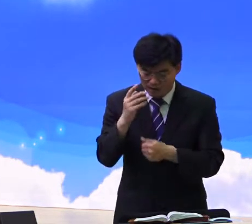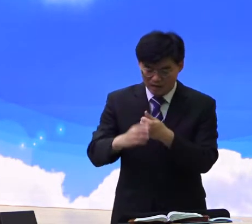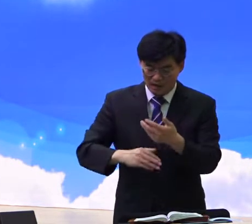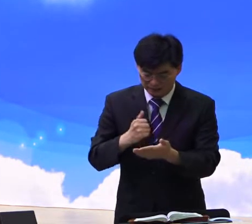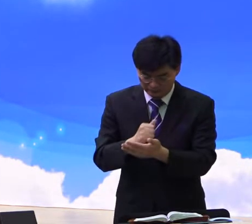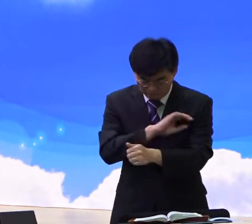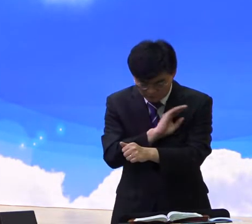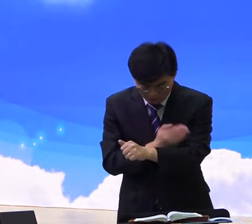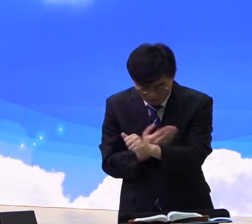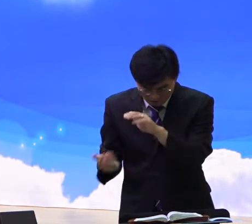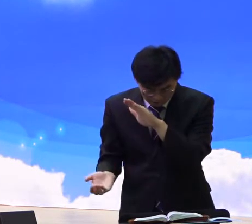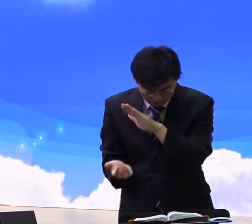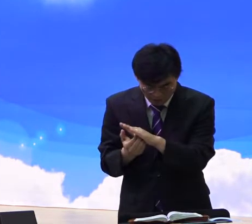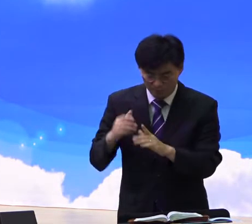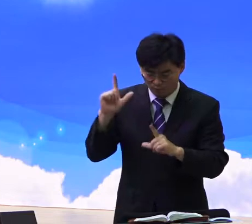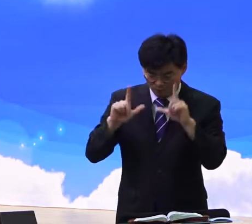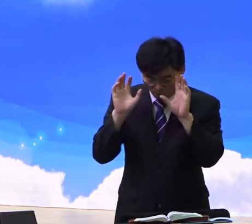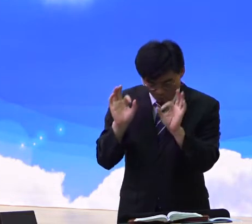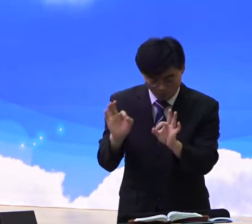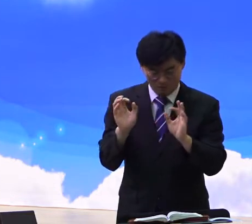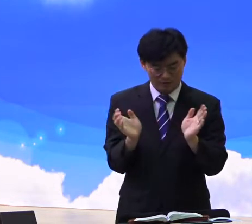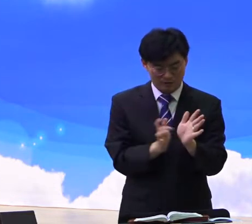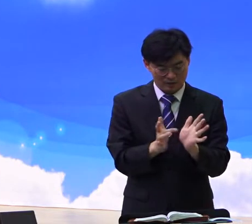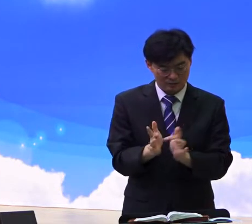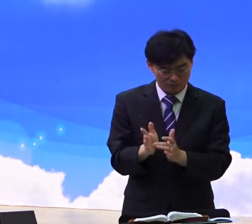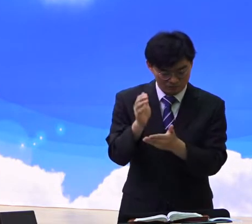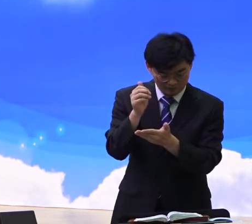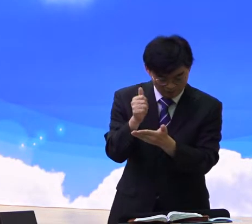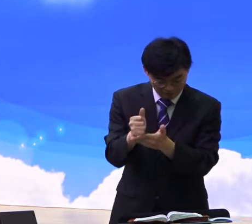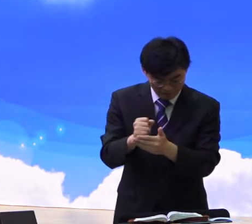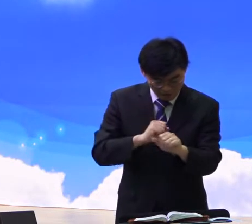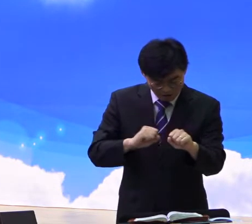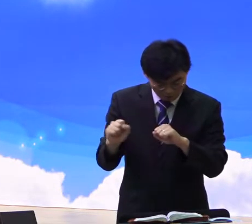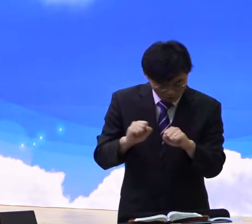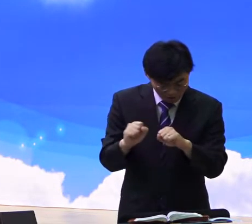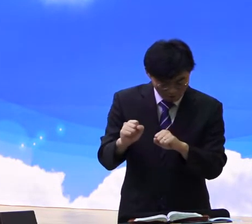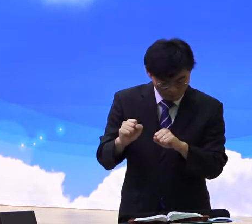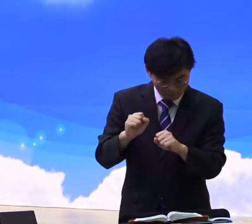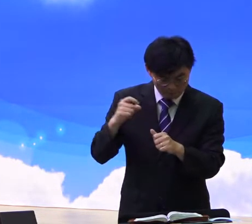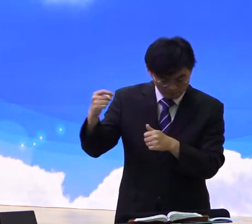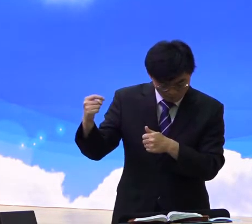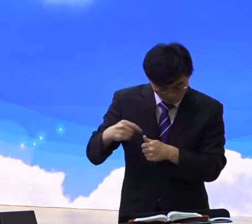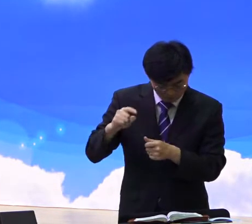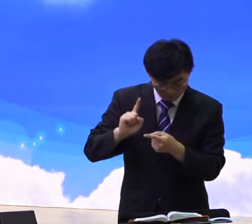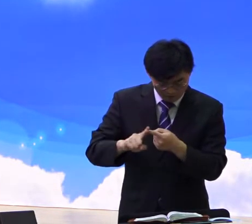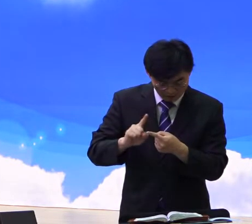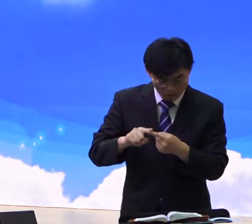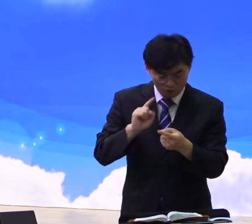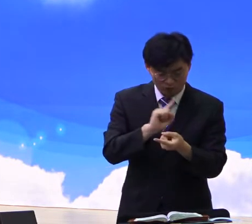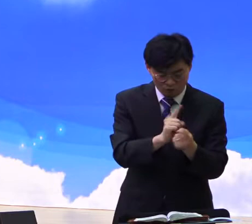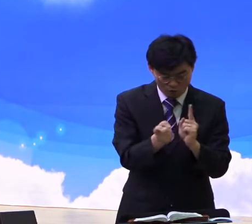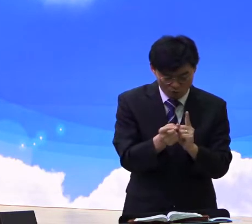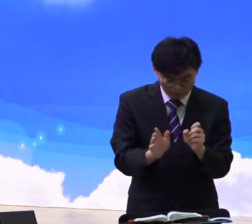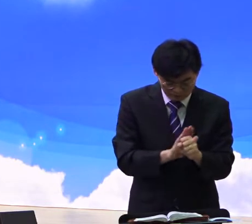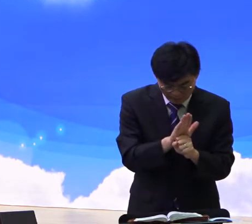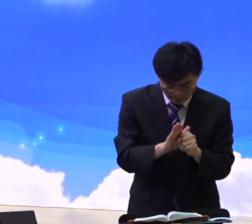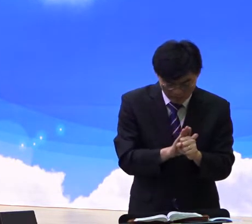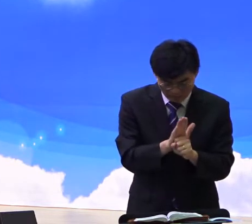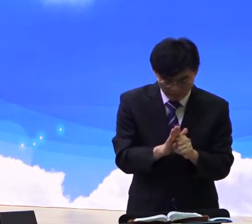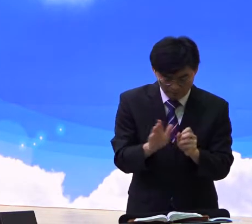전능하심을 인정하고 예수님이 우리에게 당부하신 대로 서로 살아가라는 명령을 받들며 성령님의 역사하신